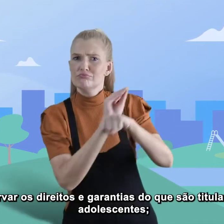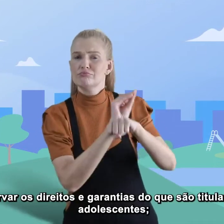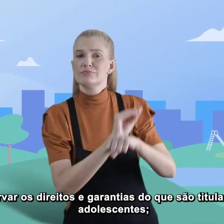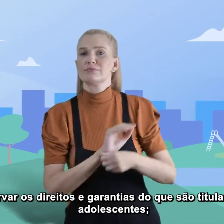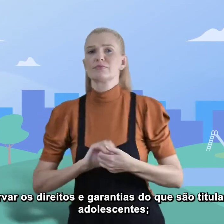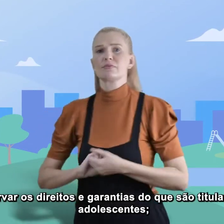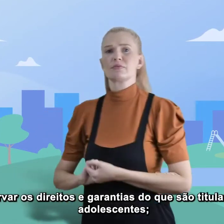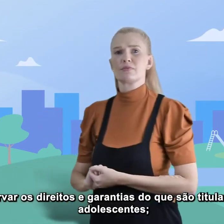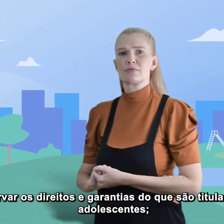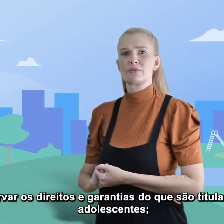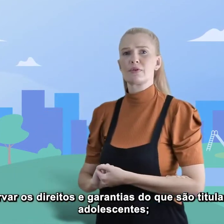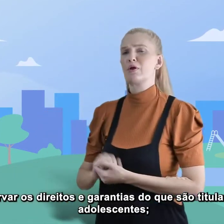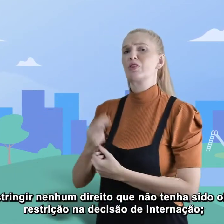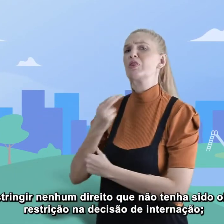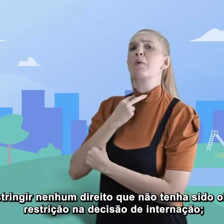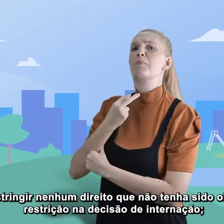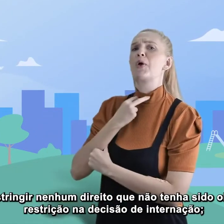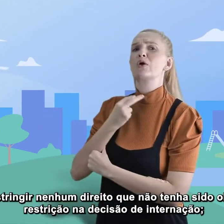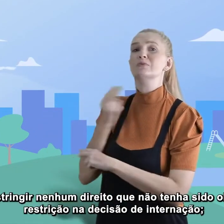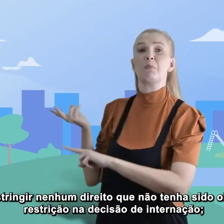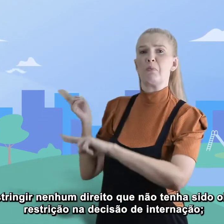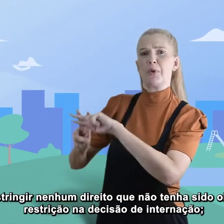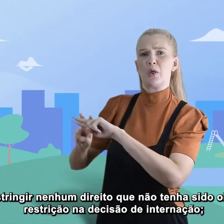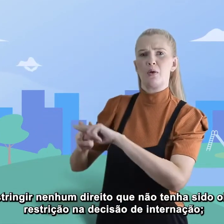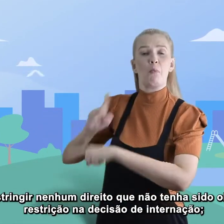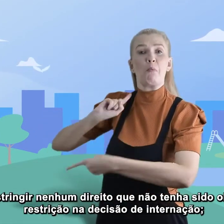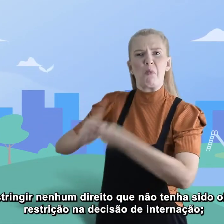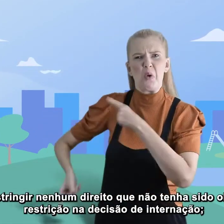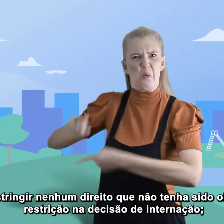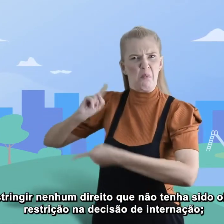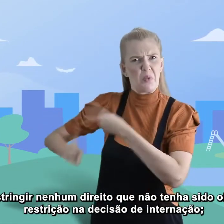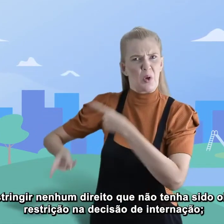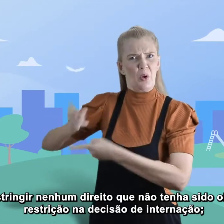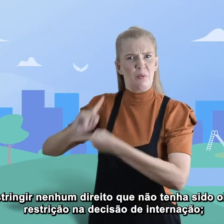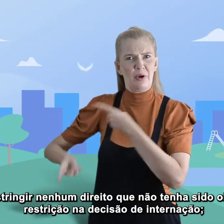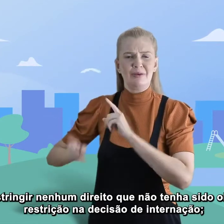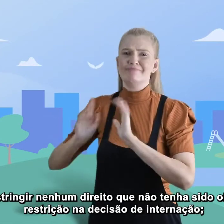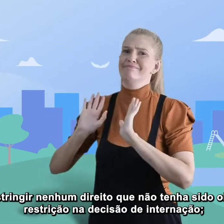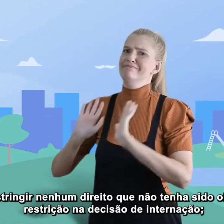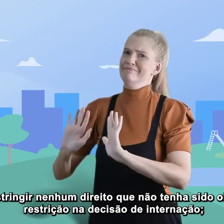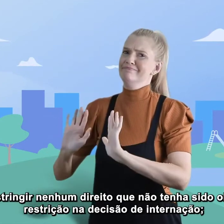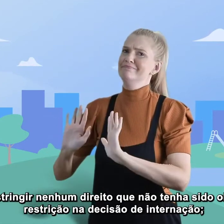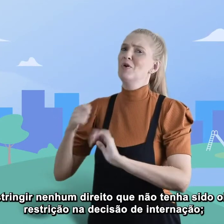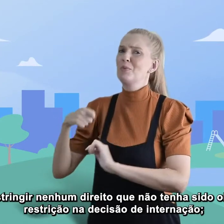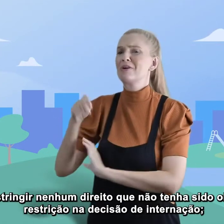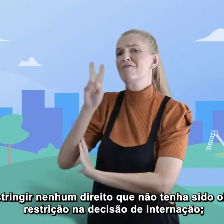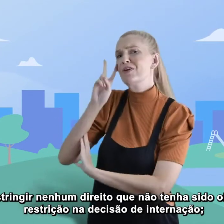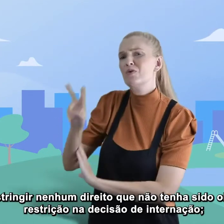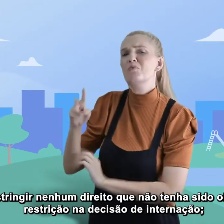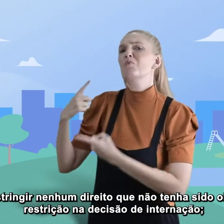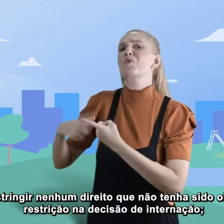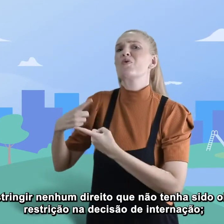adolescentes. Não restringir nenhum direito que não tenha sido objeto de restrição na decisão